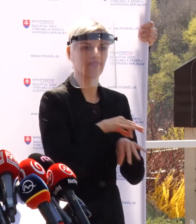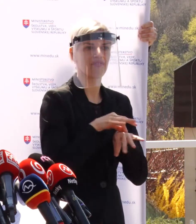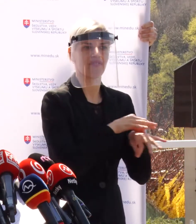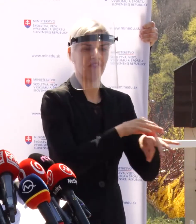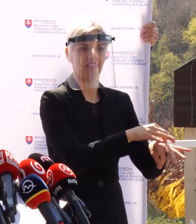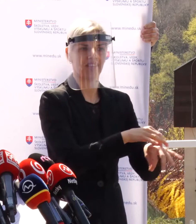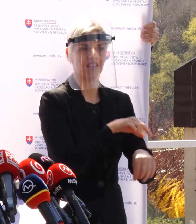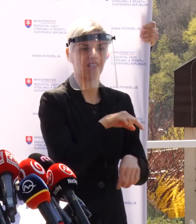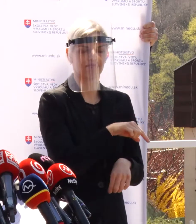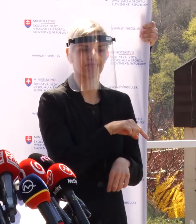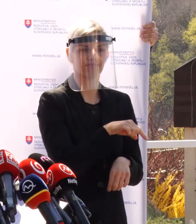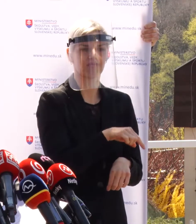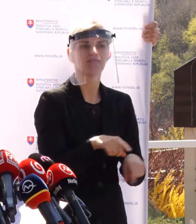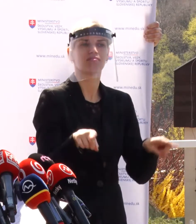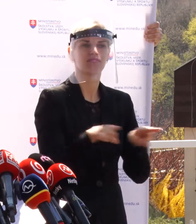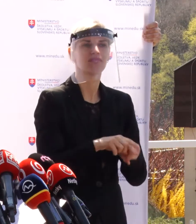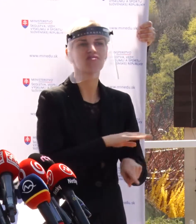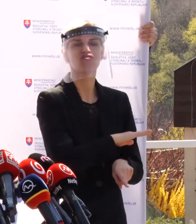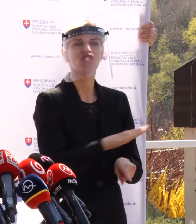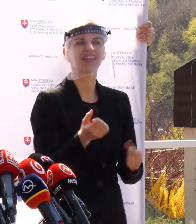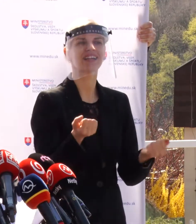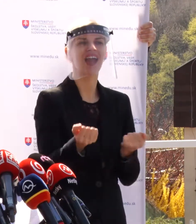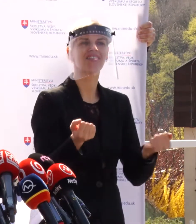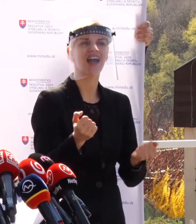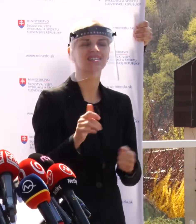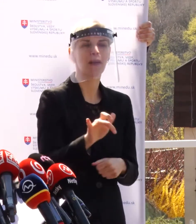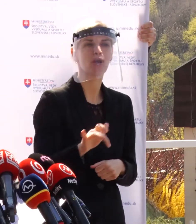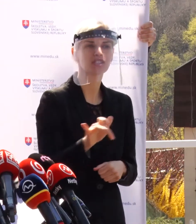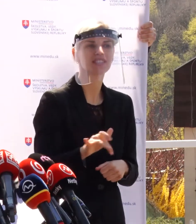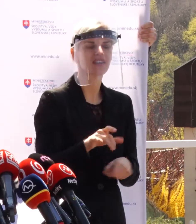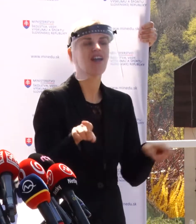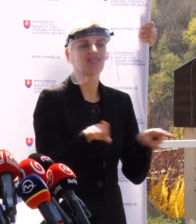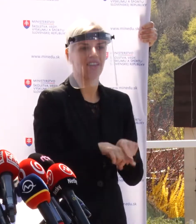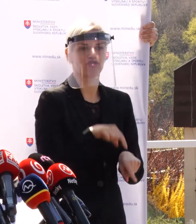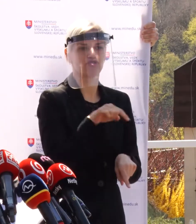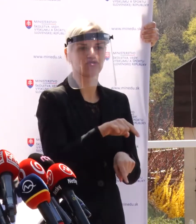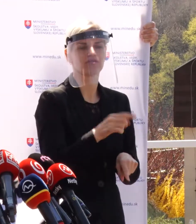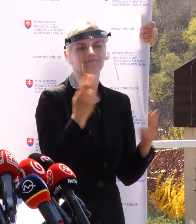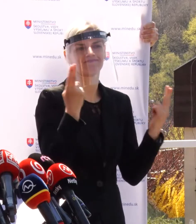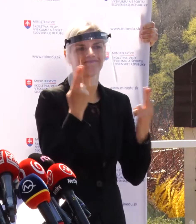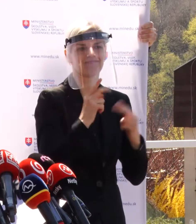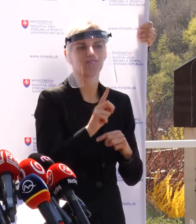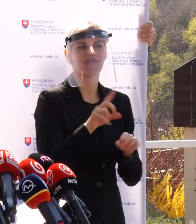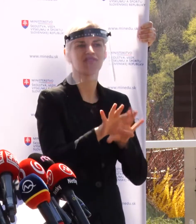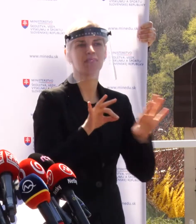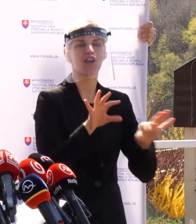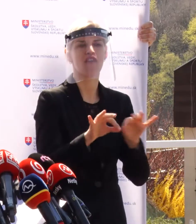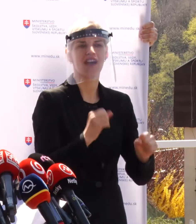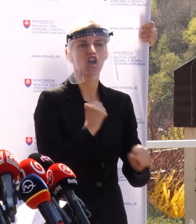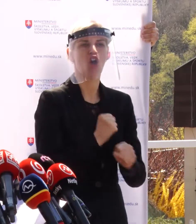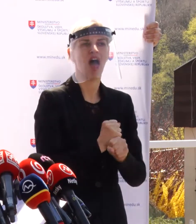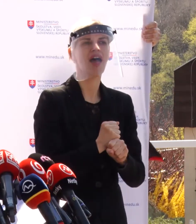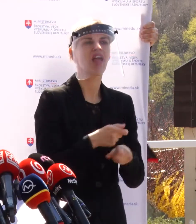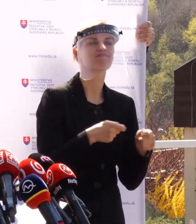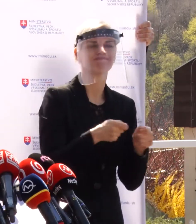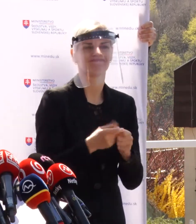a samozrejme tak ako na všetky riadiacie pozície, aj na túto pozíciu bude prebiehať transparentné výberové konania, kde sa